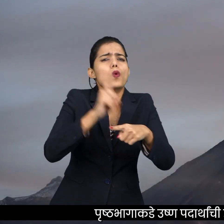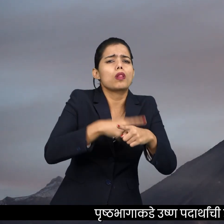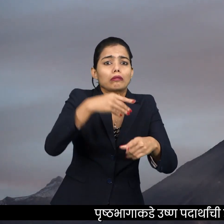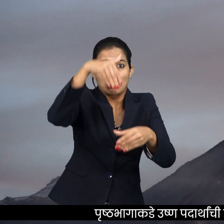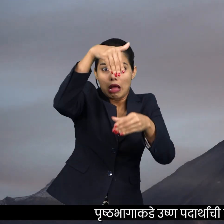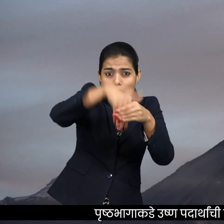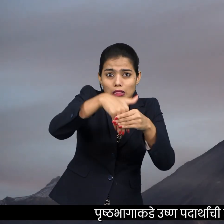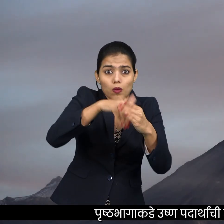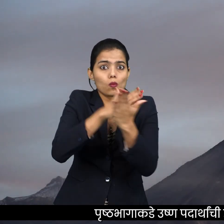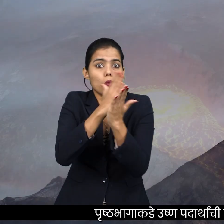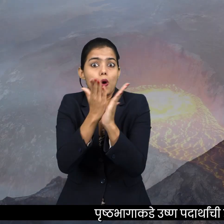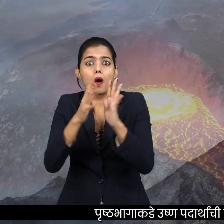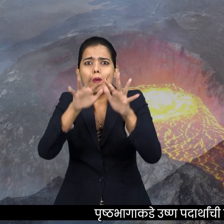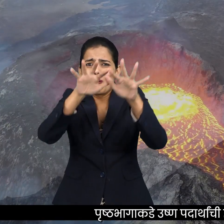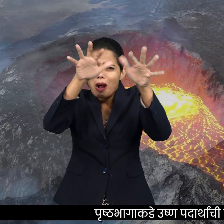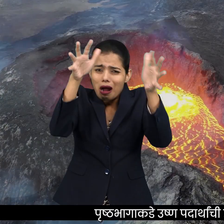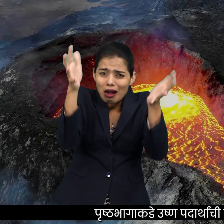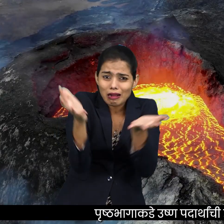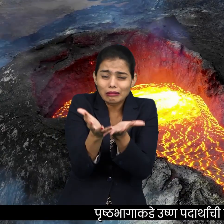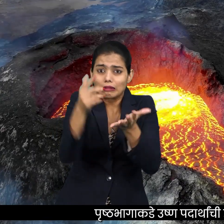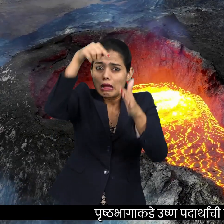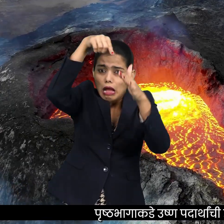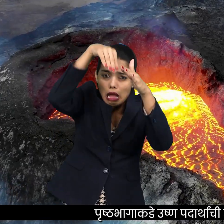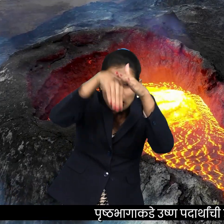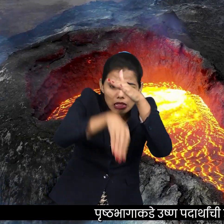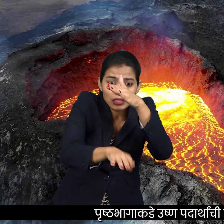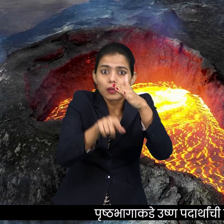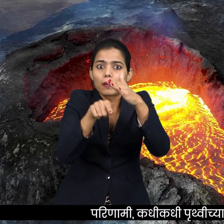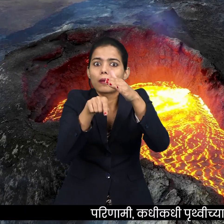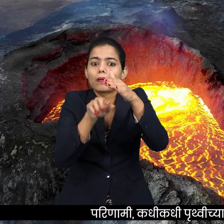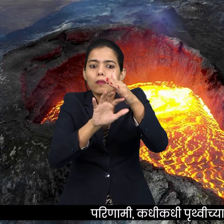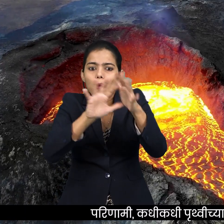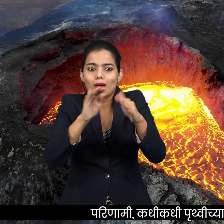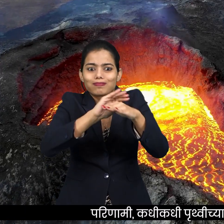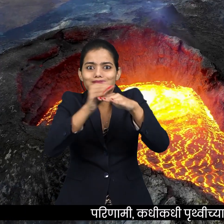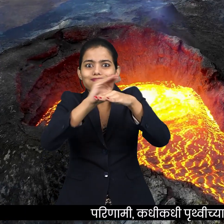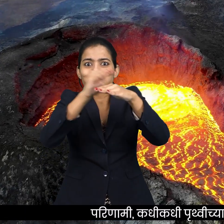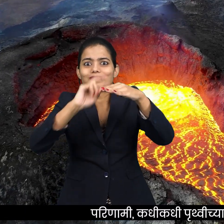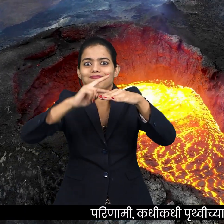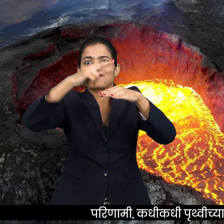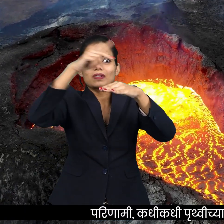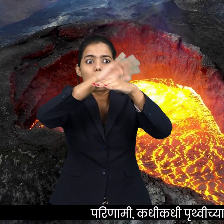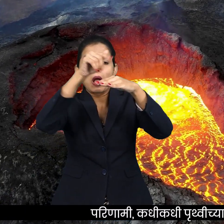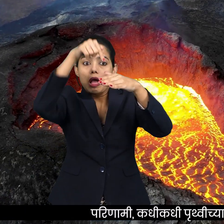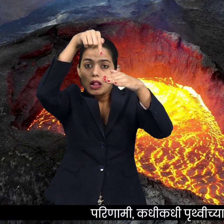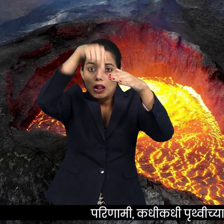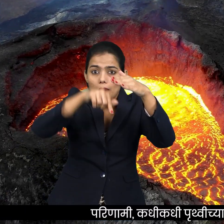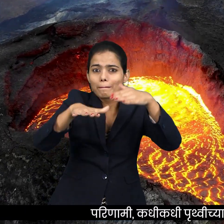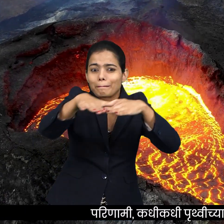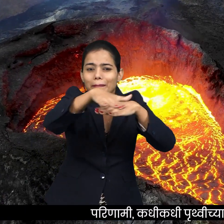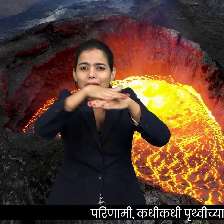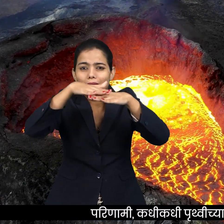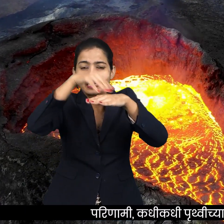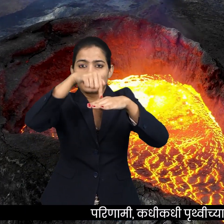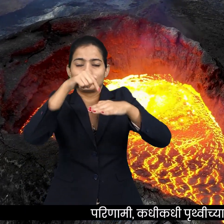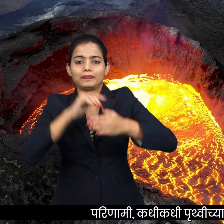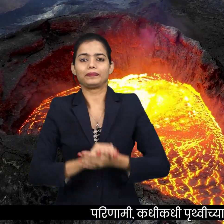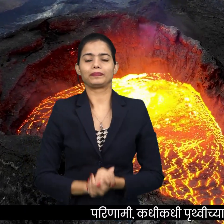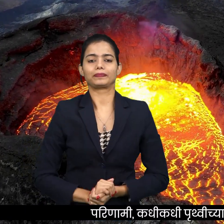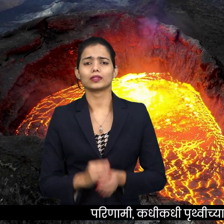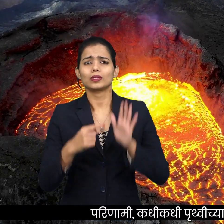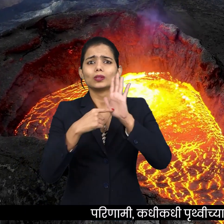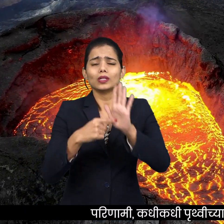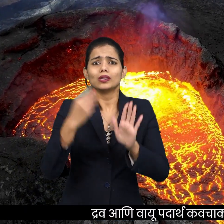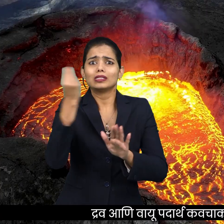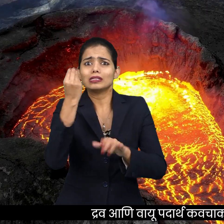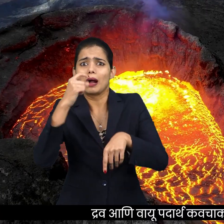पृष्ठभागाकडे उष्ण पदार्थांची हालचाल सतत होत असते. परिणामी कधीकधी पृथ्वीच्या कवचाखाली असलेल्या